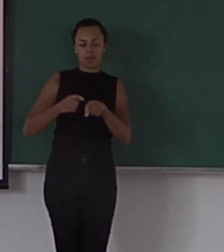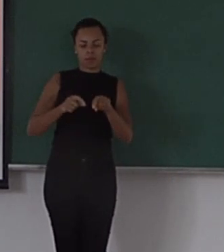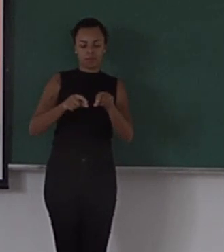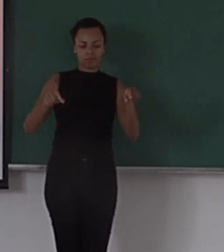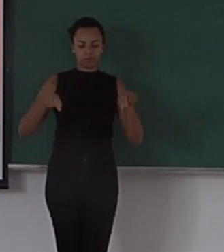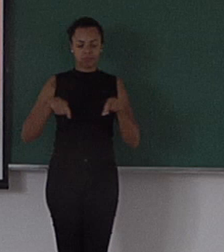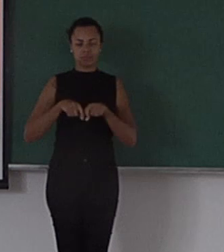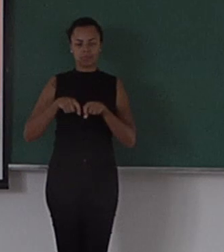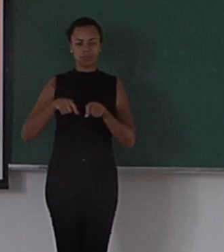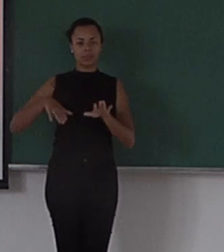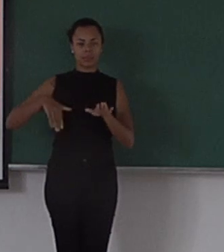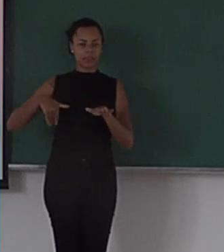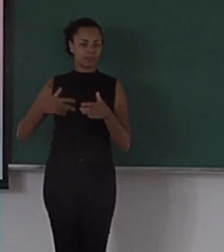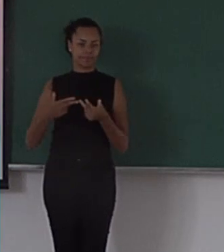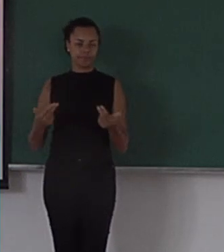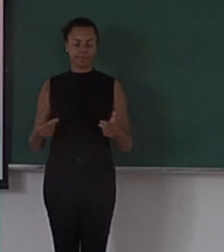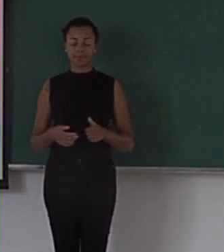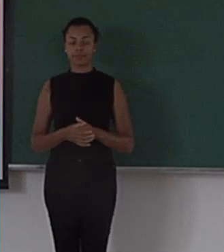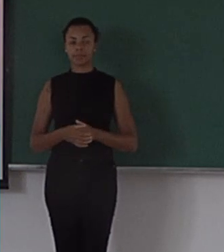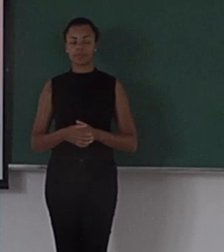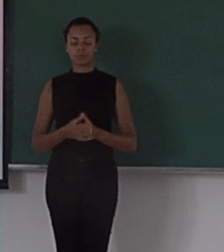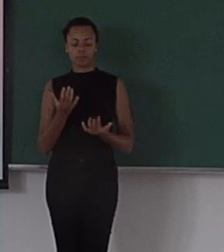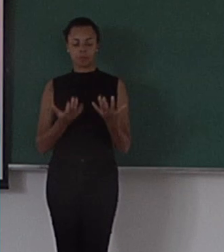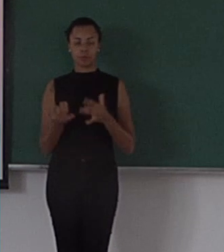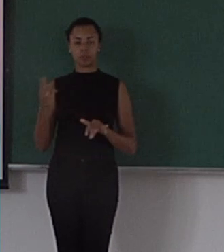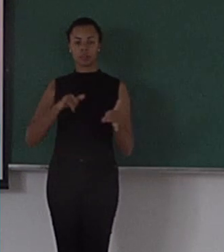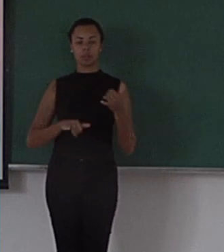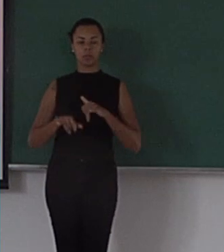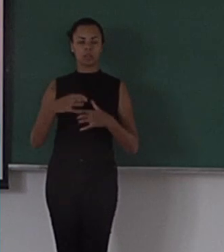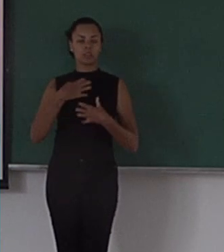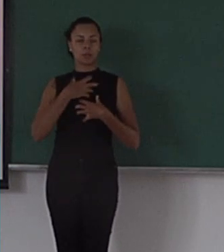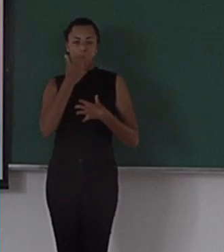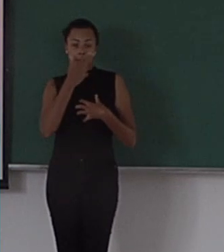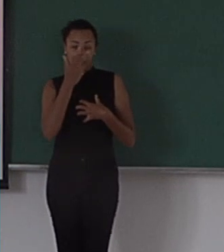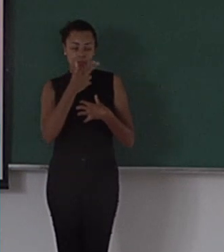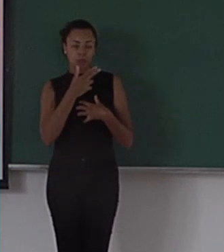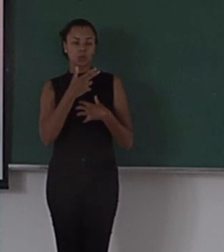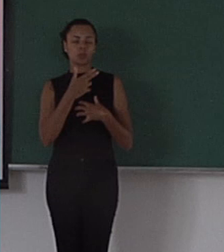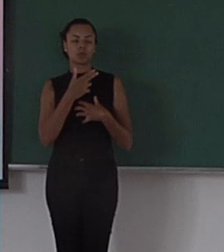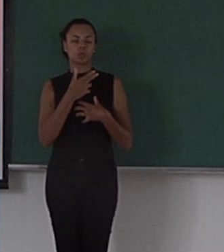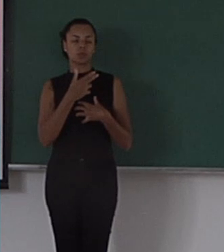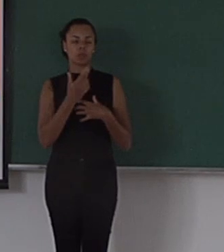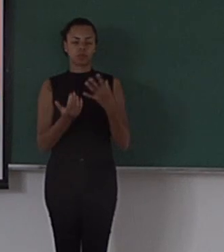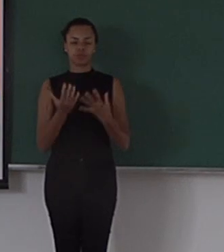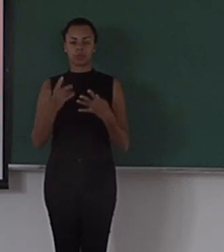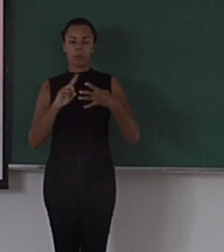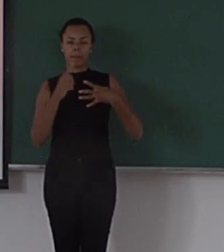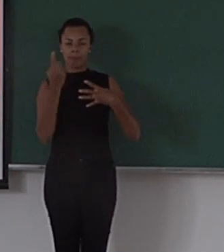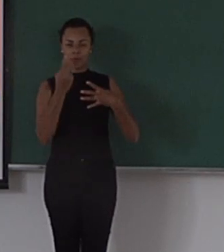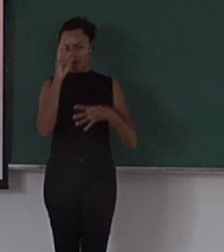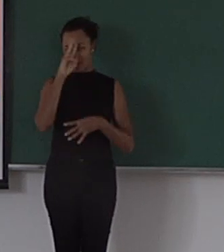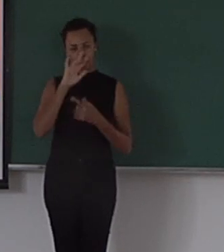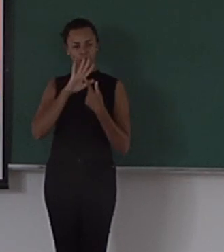Tá? E as queimaduras químicas, elas causam sintomas semelhantes às queimaduras do primeiro grau. Lembra da queimadura do primeiro grau? Mostrei